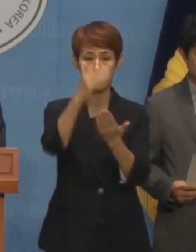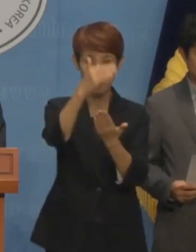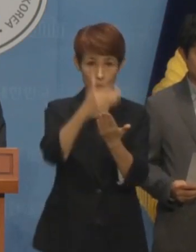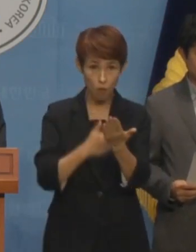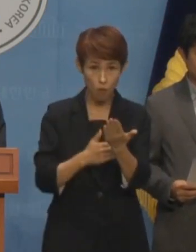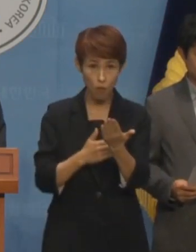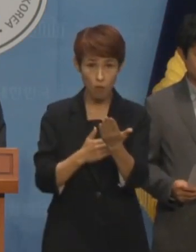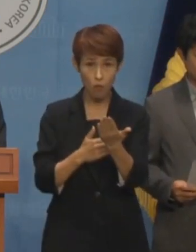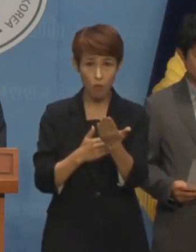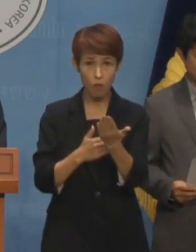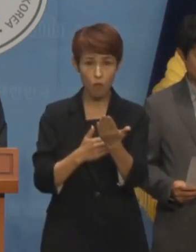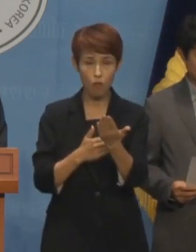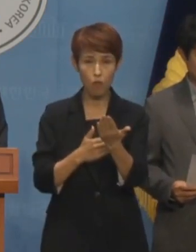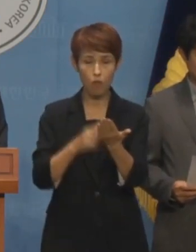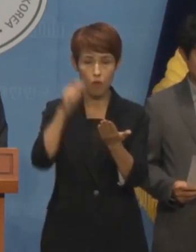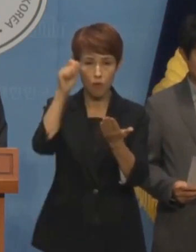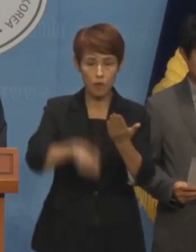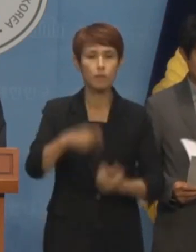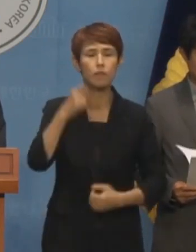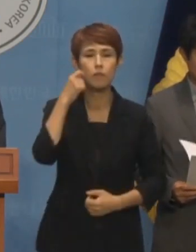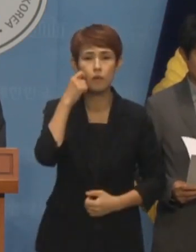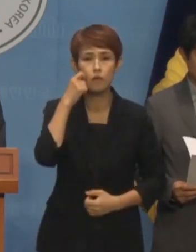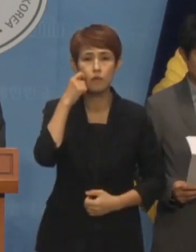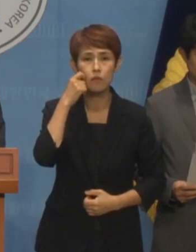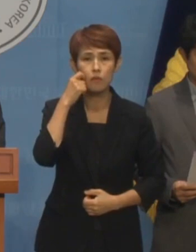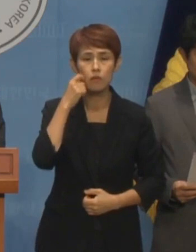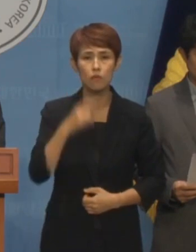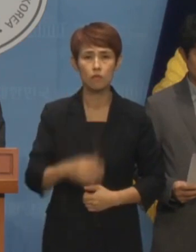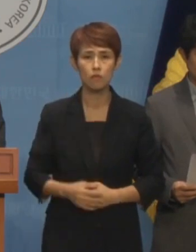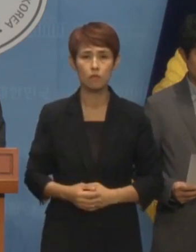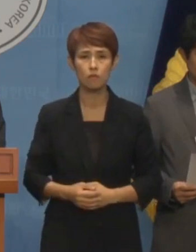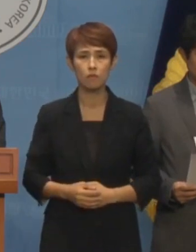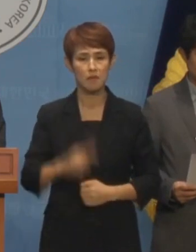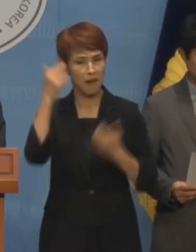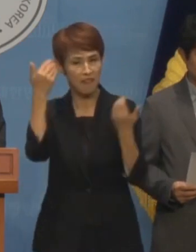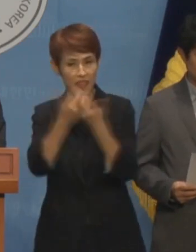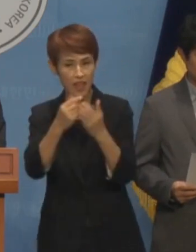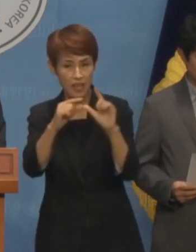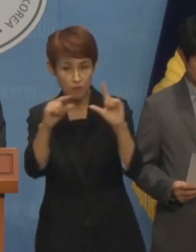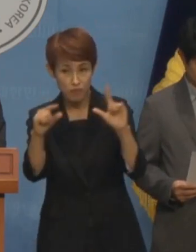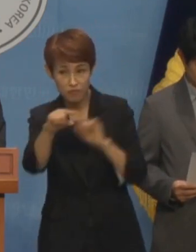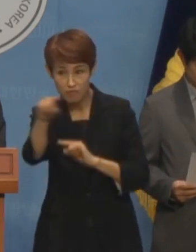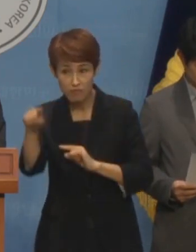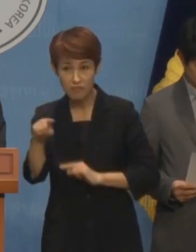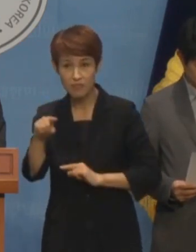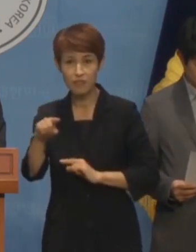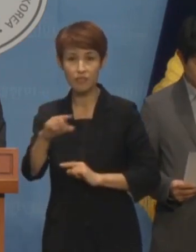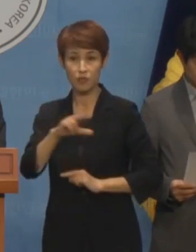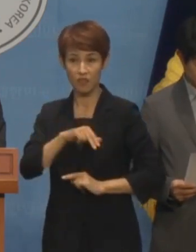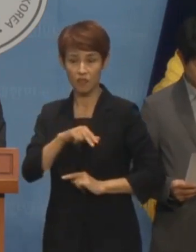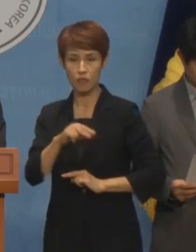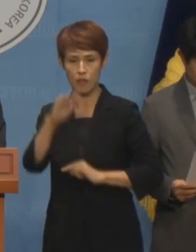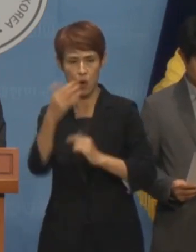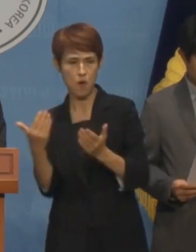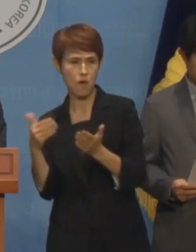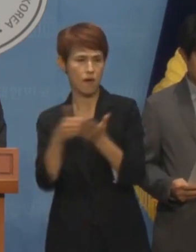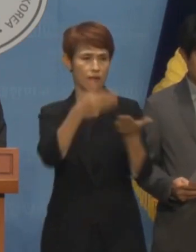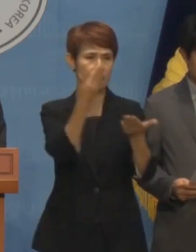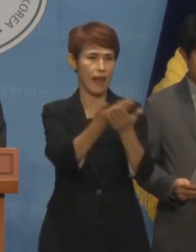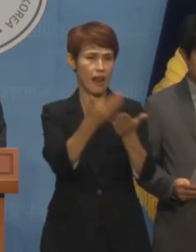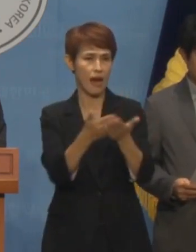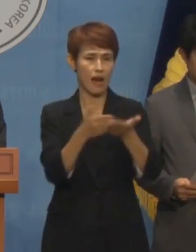의결서를 통과시키지 못했습니다. 종결 처리에 반대한 일부 의원들의 의견을 의결서에 반영해달라는 요구를